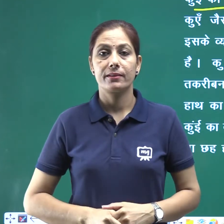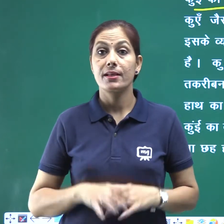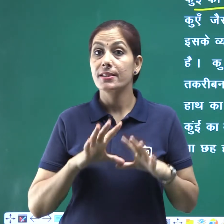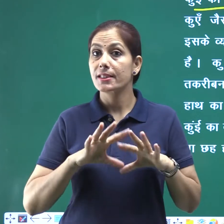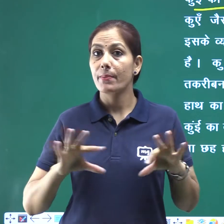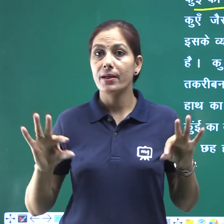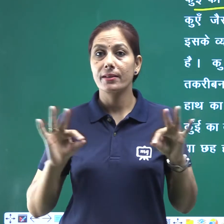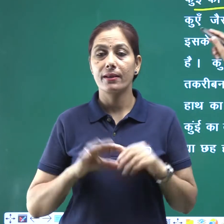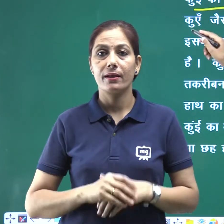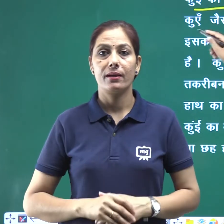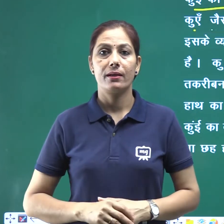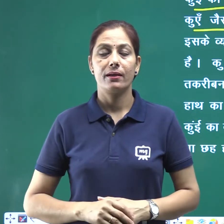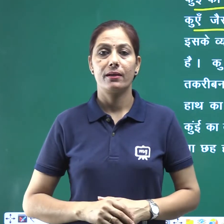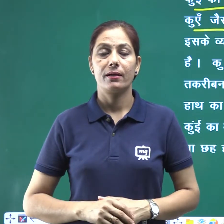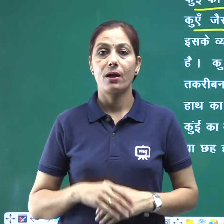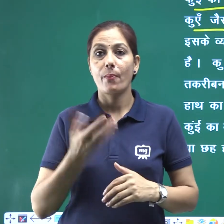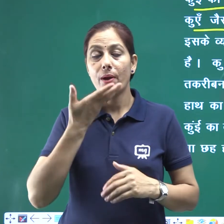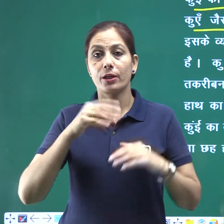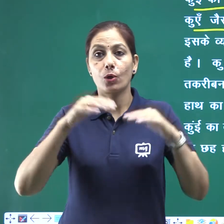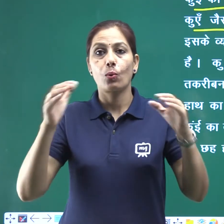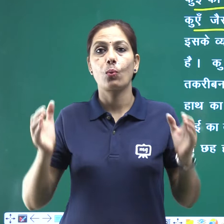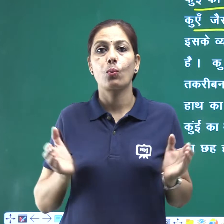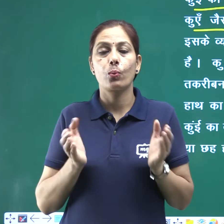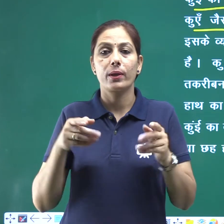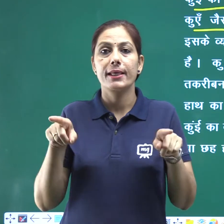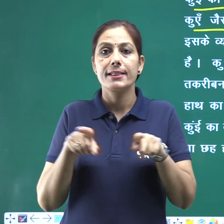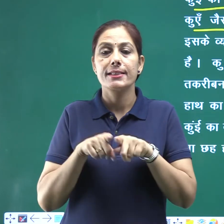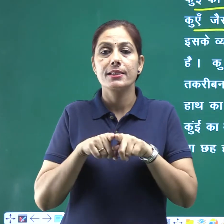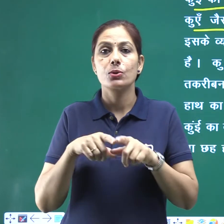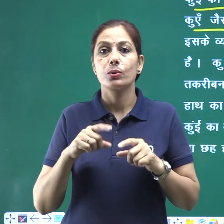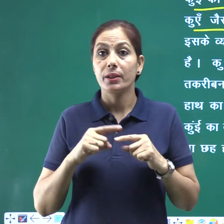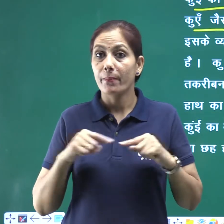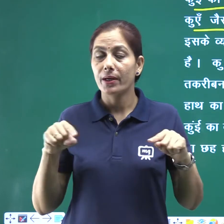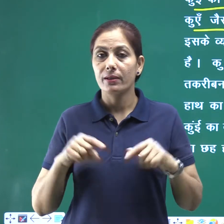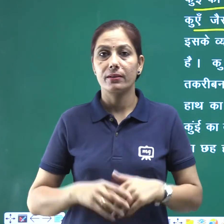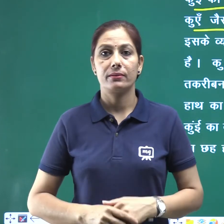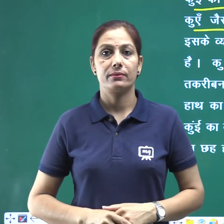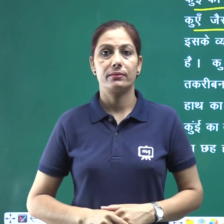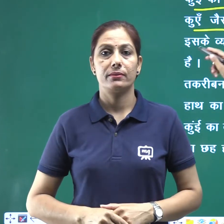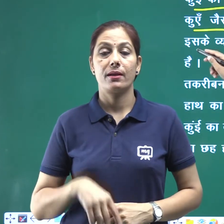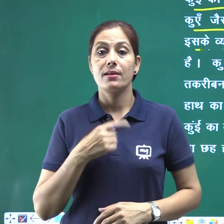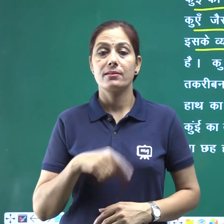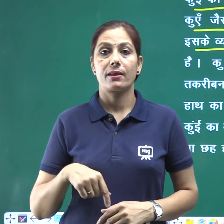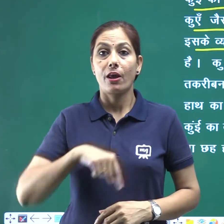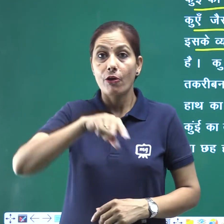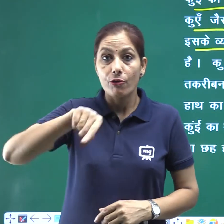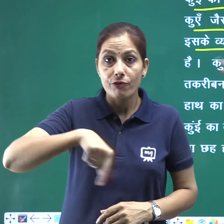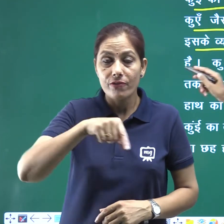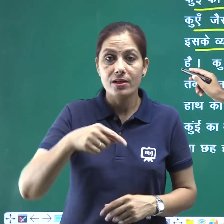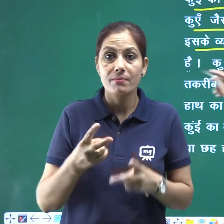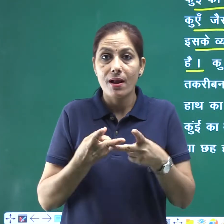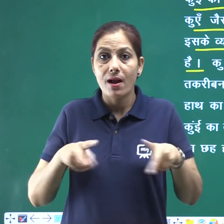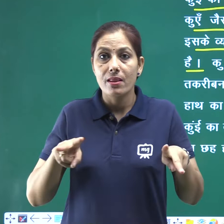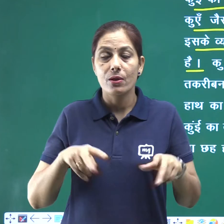सामान्यतया कुएं जैसी होती है, मगर इसके व्यास में अंतर होता है।